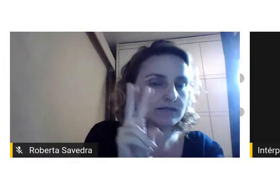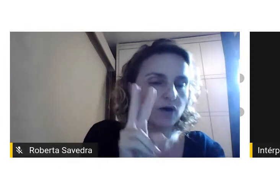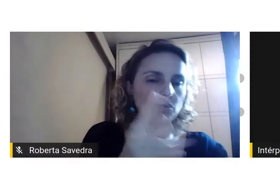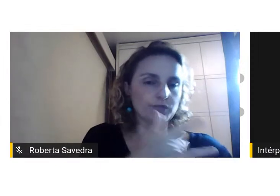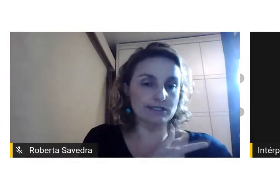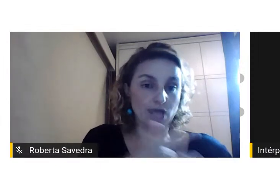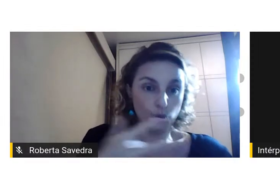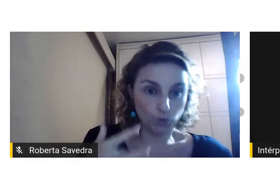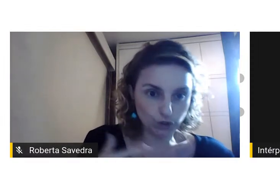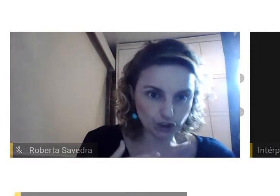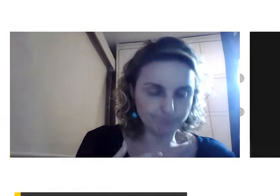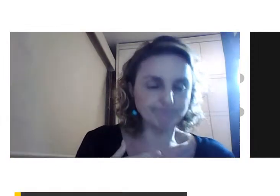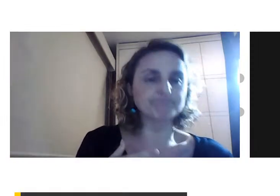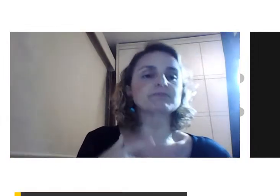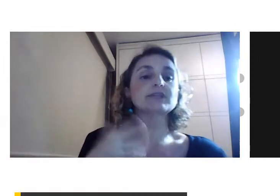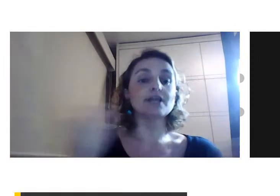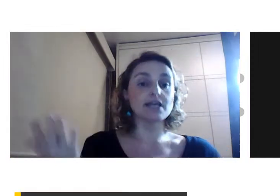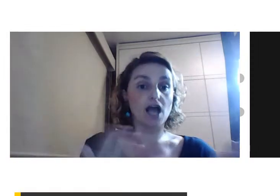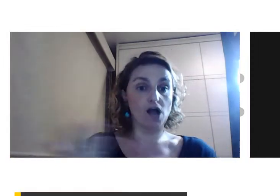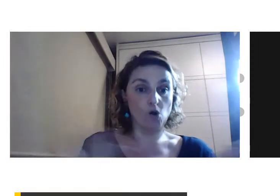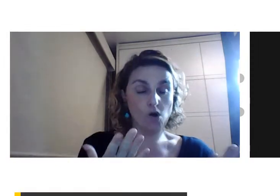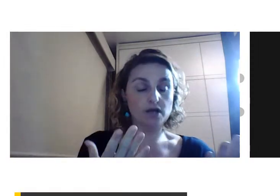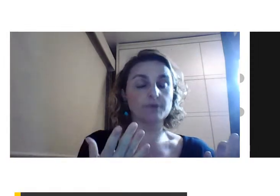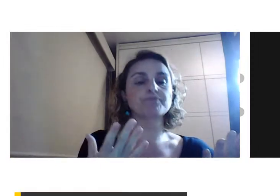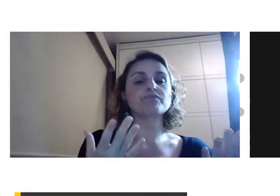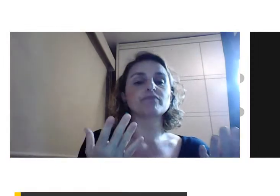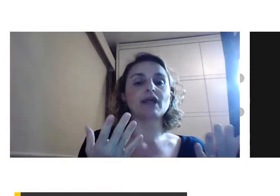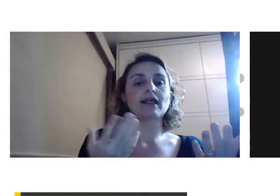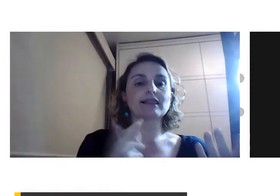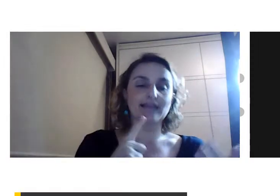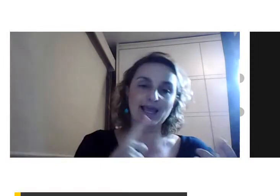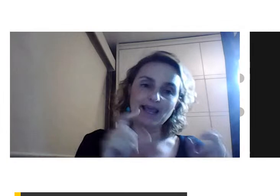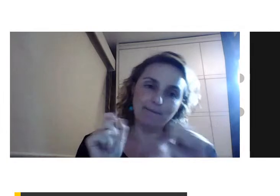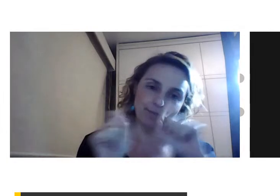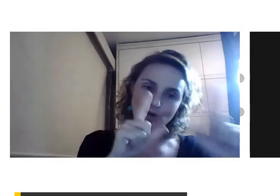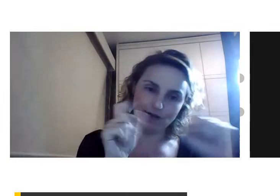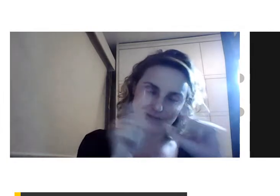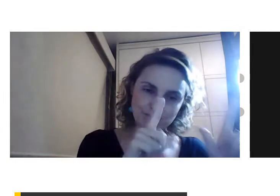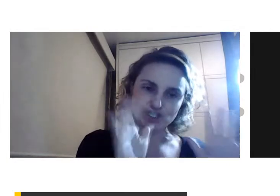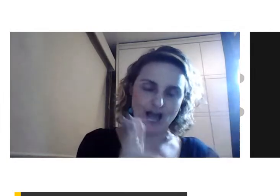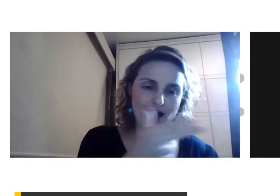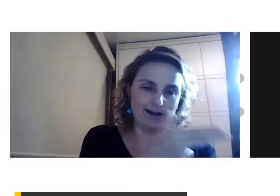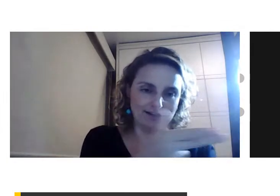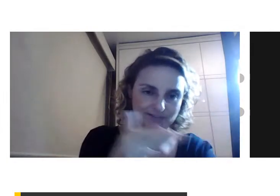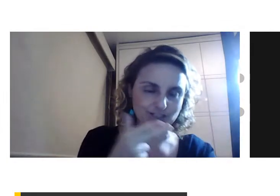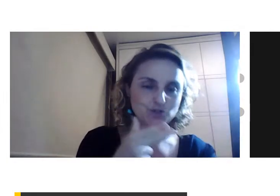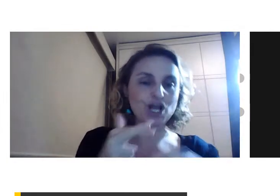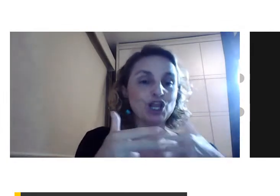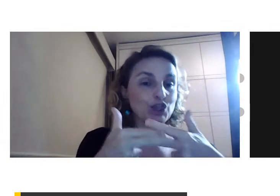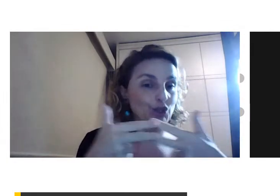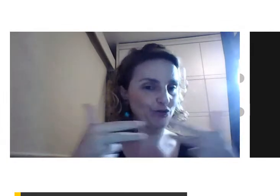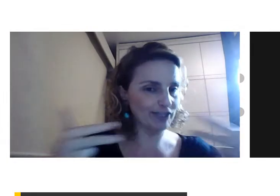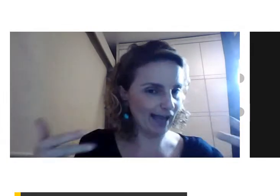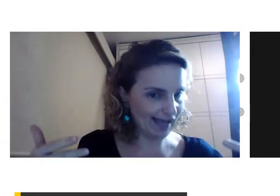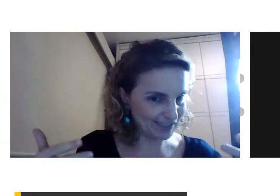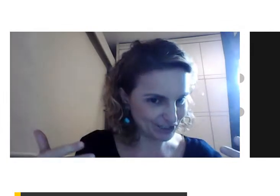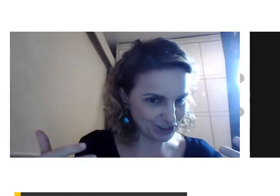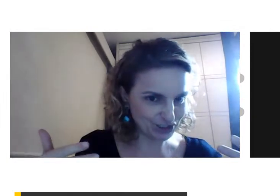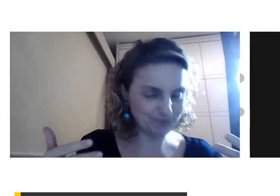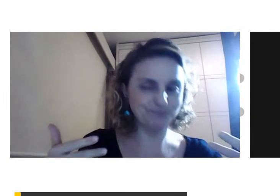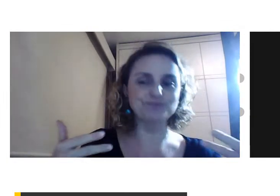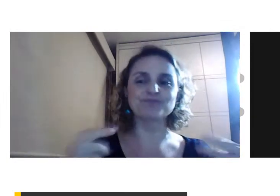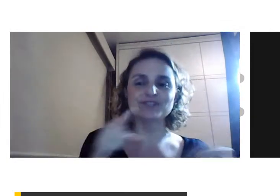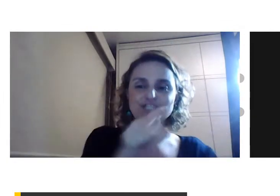é como se prevenir como se cuidar Como lavar as mãos todos esses assuntos relevantes pro